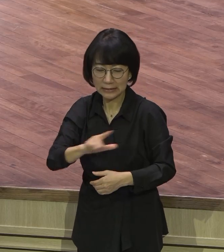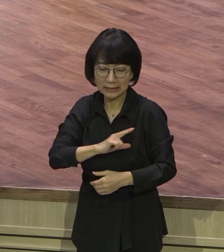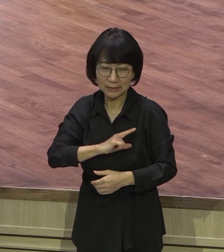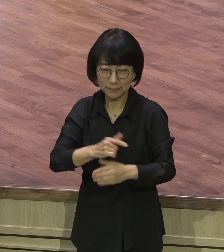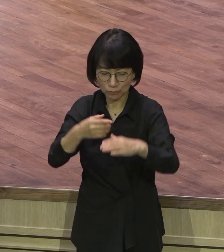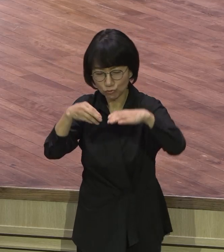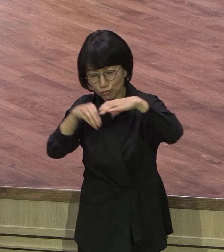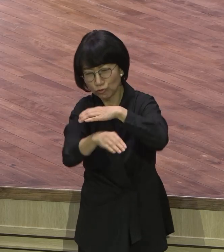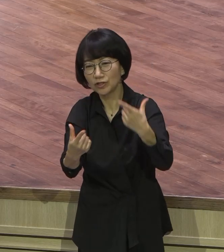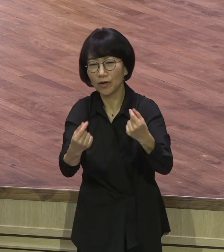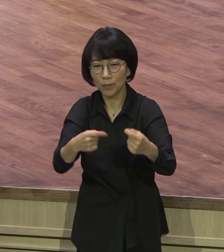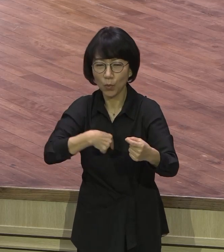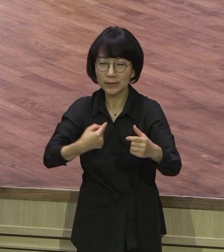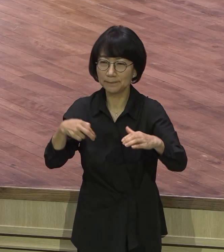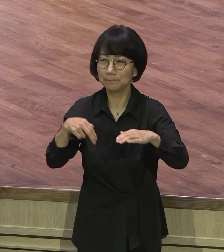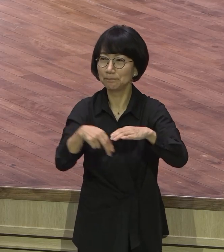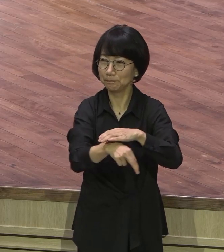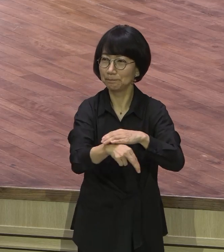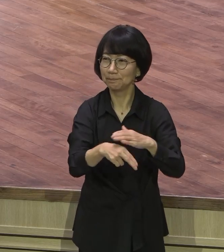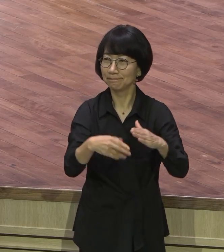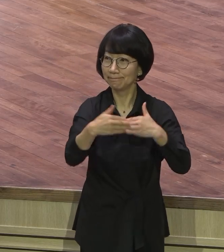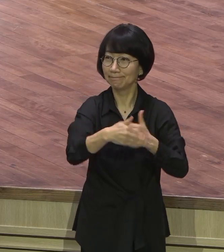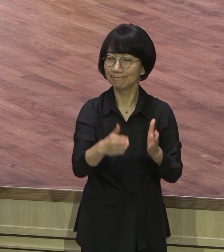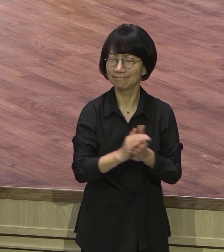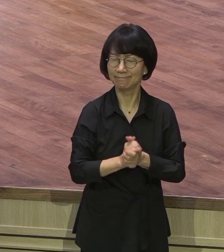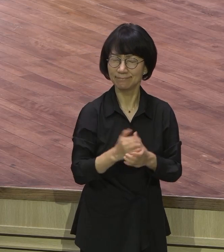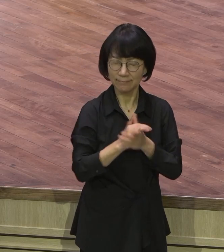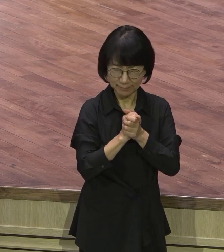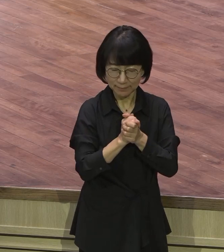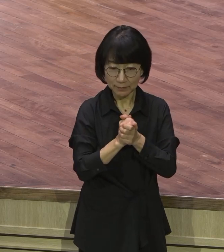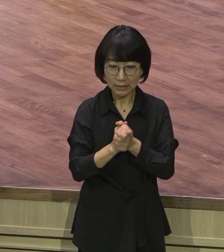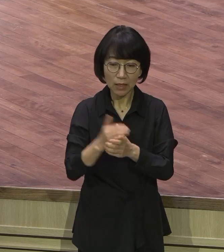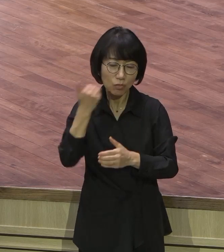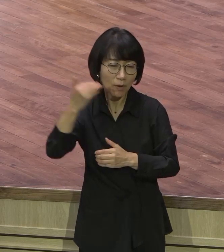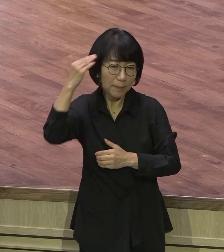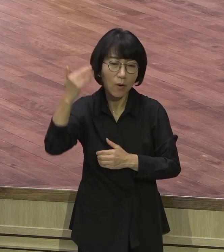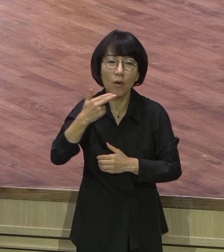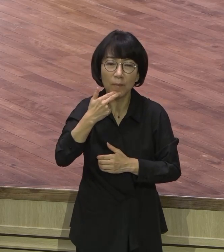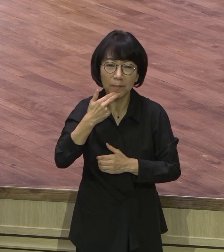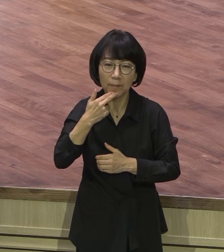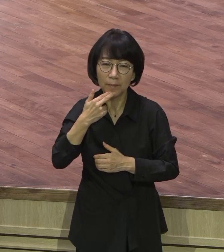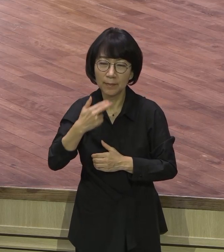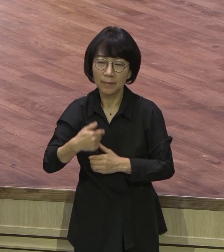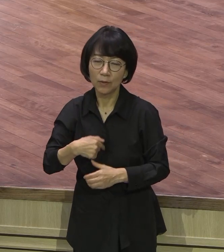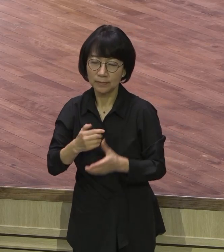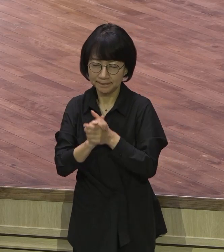이제 저 방은 방 속에서 응답받고 쓰임 받을 수 있는 사람은 여러분이